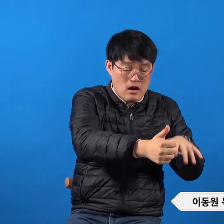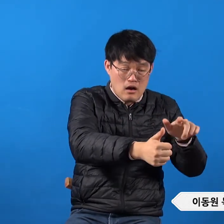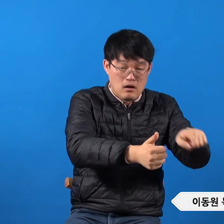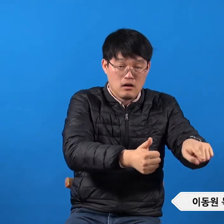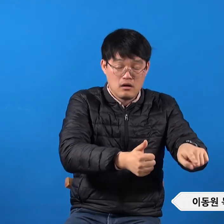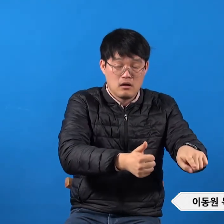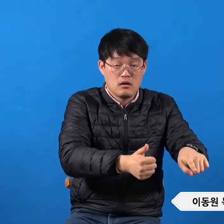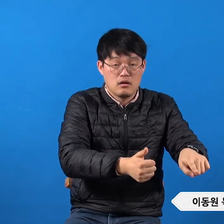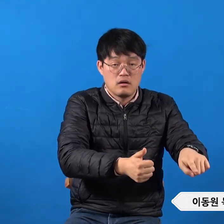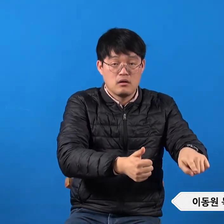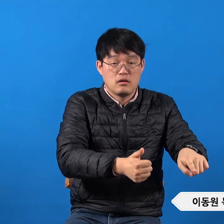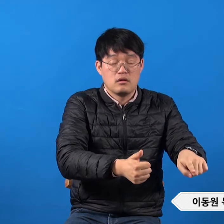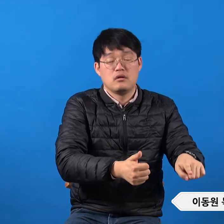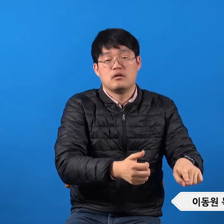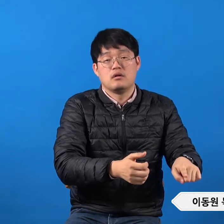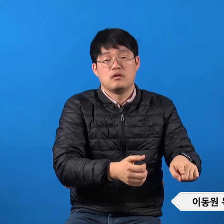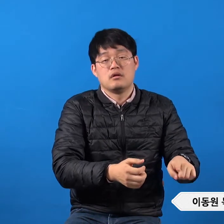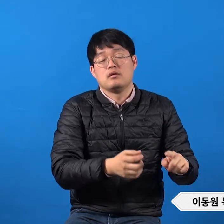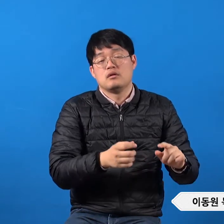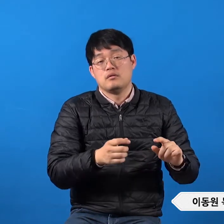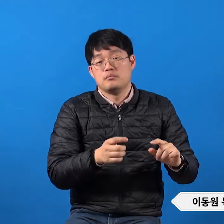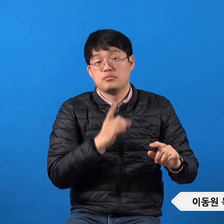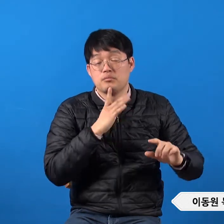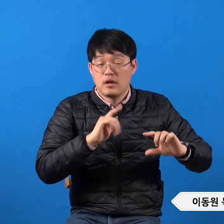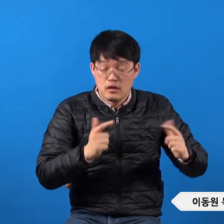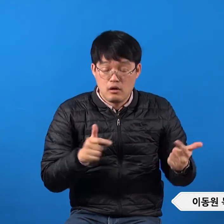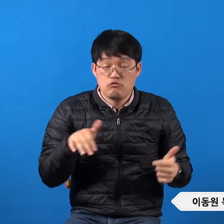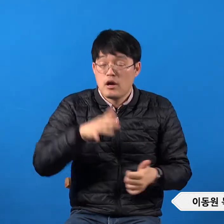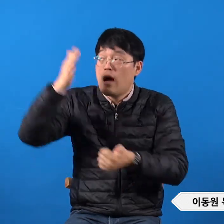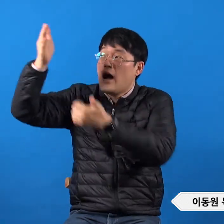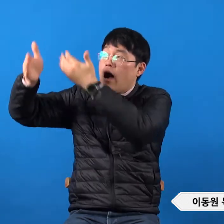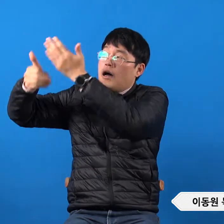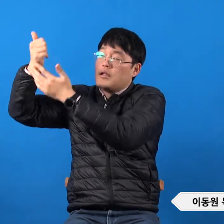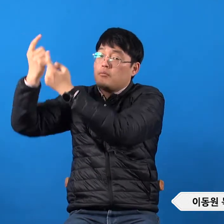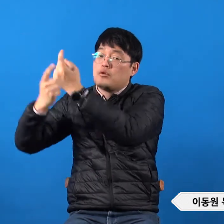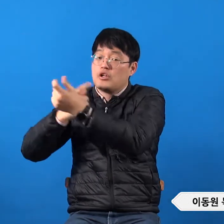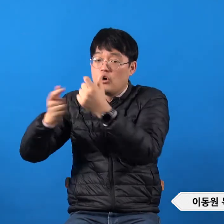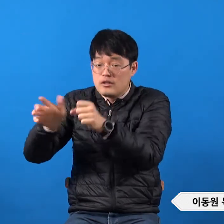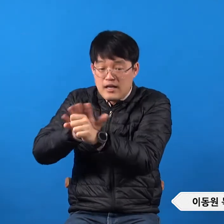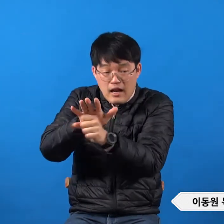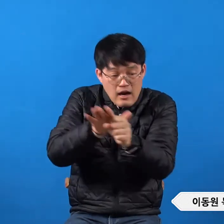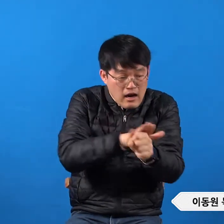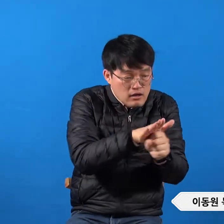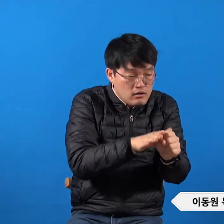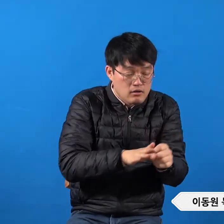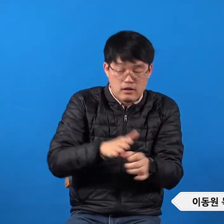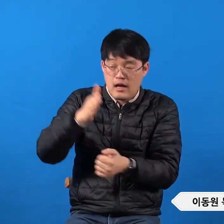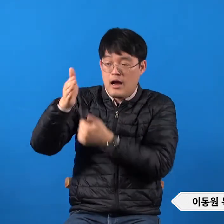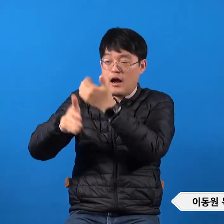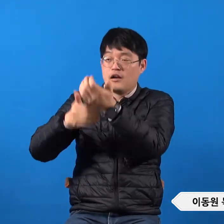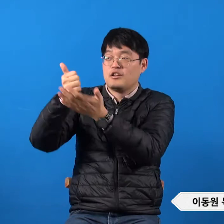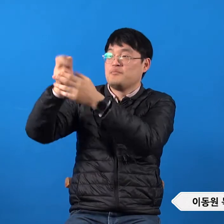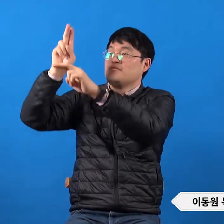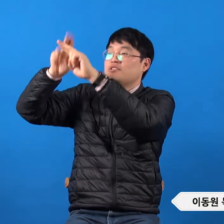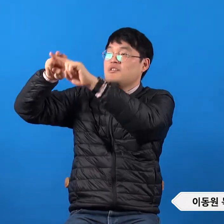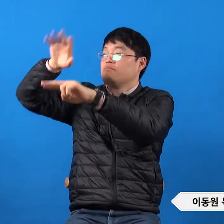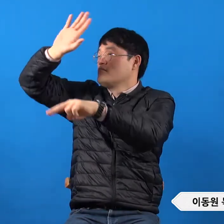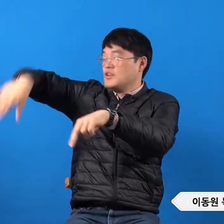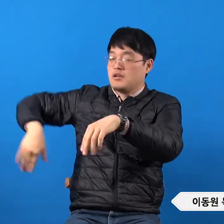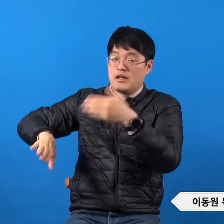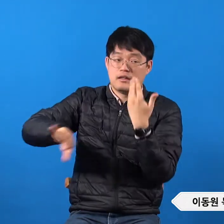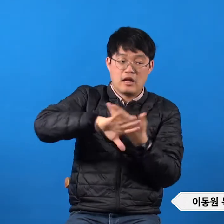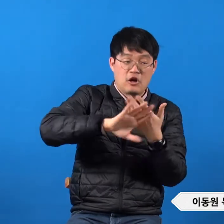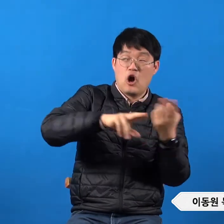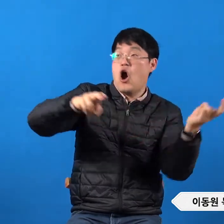토속적인 우상숭배뿐만이 아니라 우리가 하나님보다 더 사랑하는 모든 것, 하나님의 자리에 앉혀놓는 모든